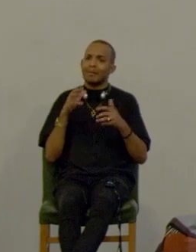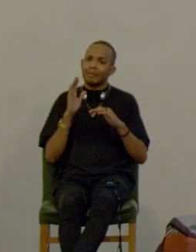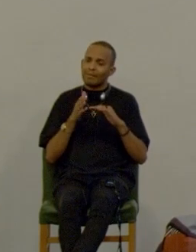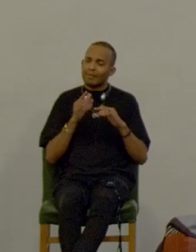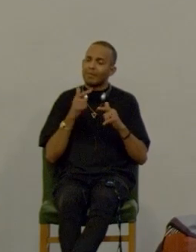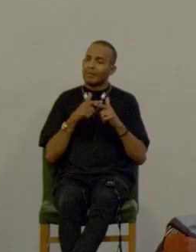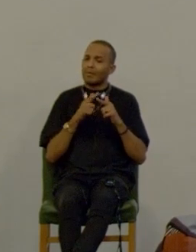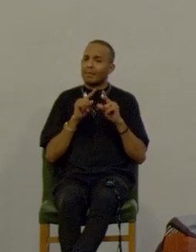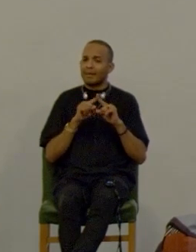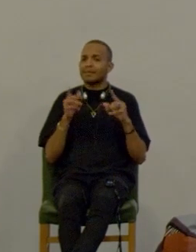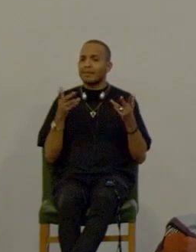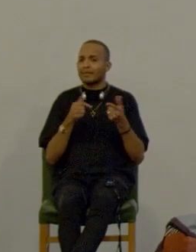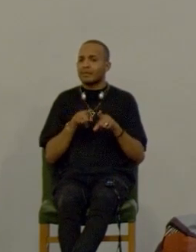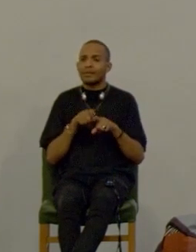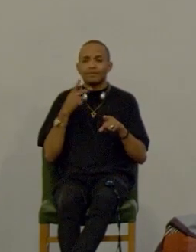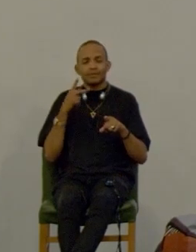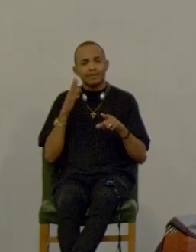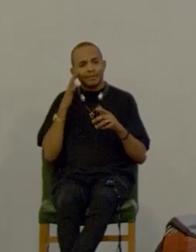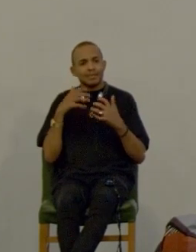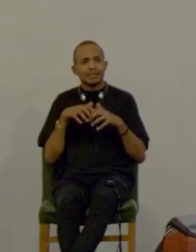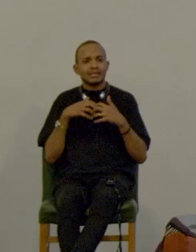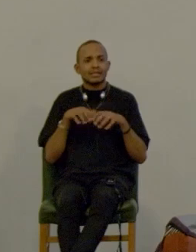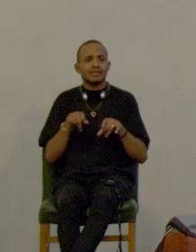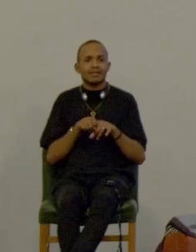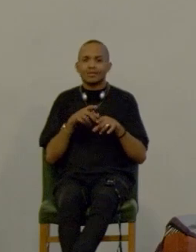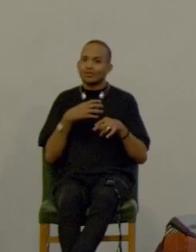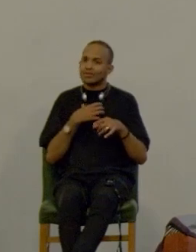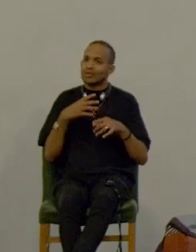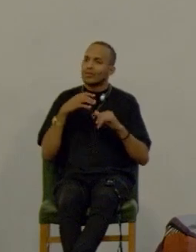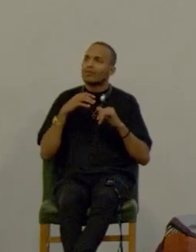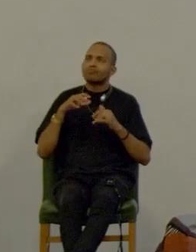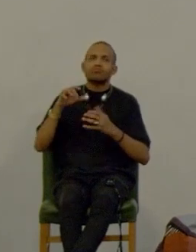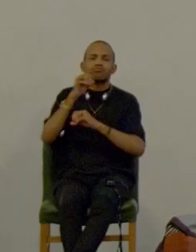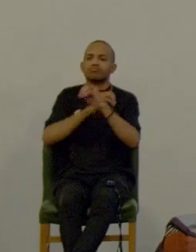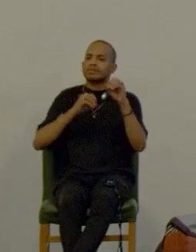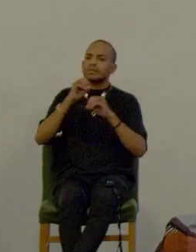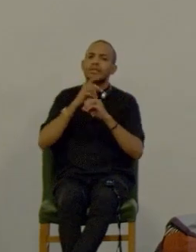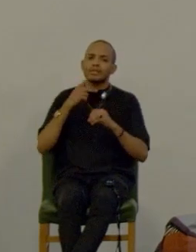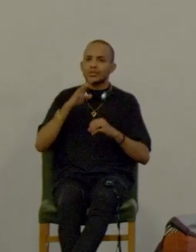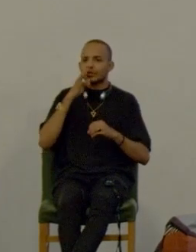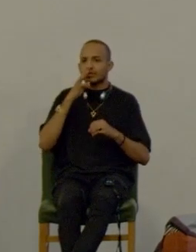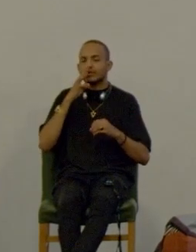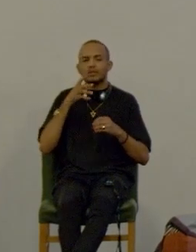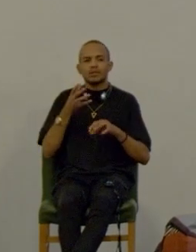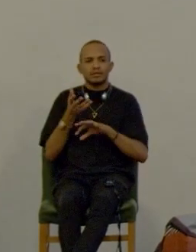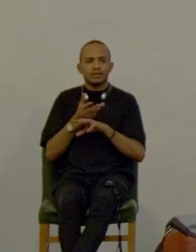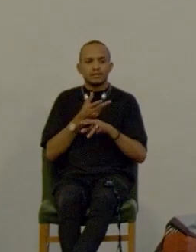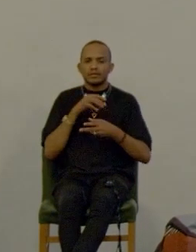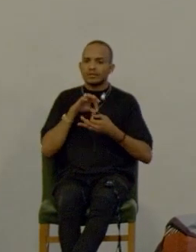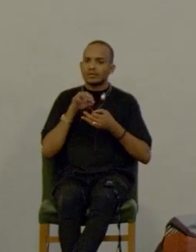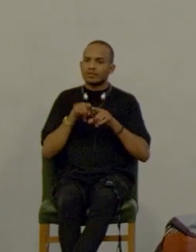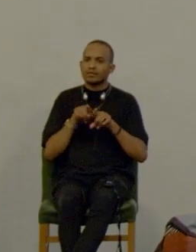maravilhoso. A própria ideia de você pensar na atividade humana como uma força cósmica é uma coisa super assustadora por um lado,